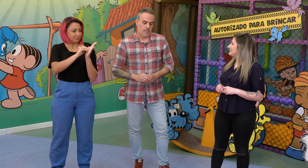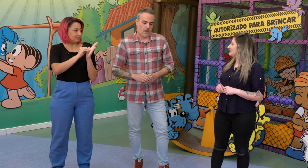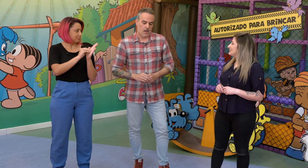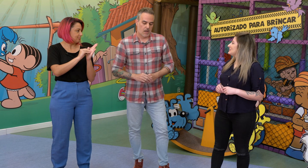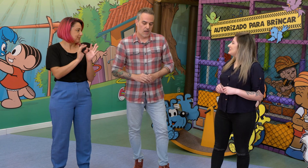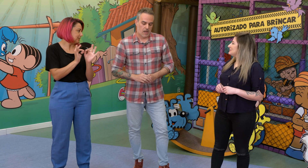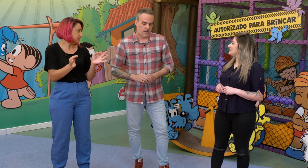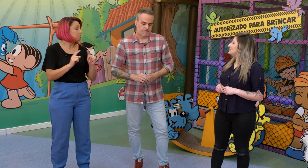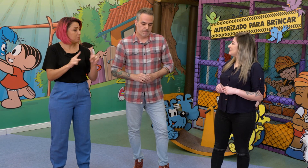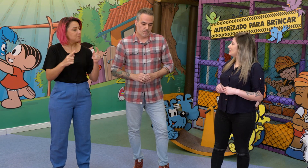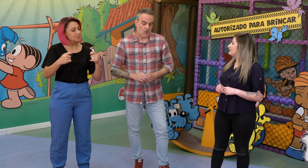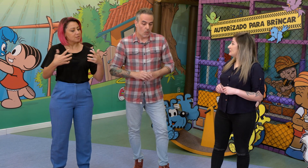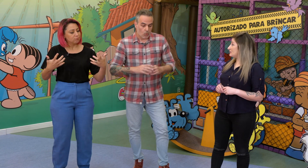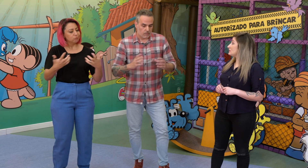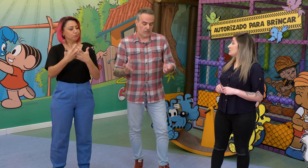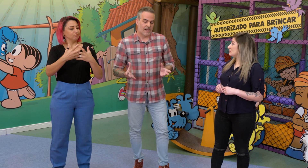exemplo,